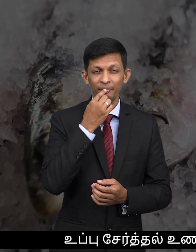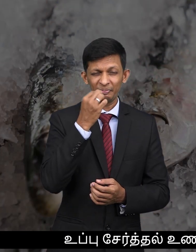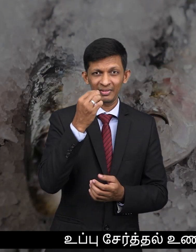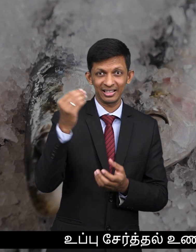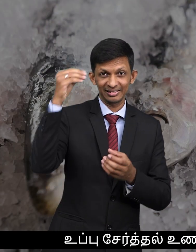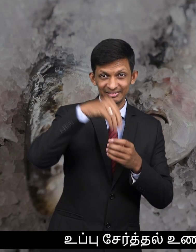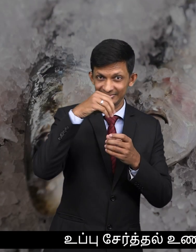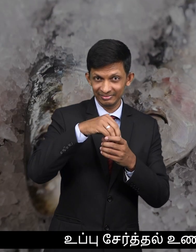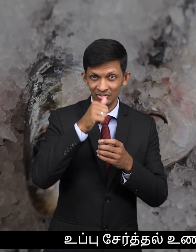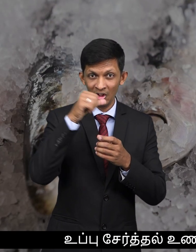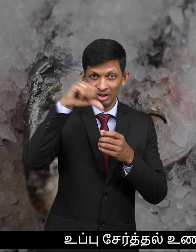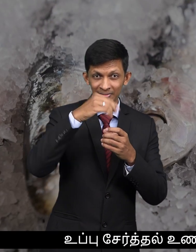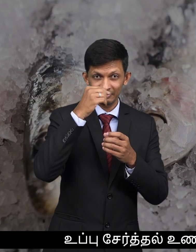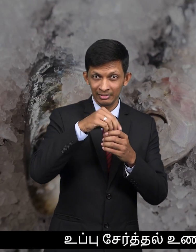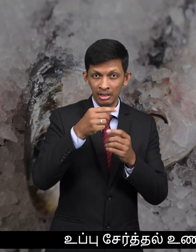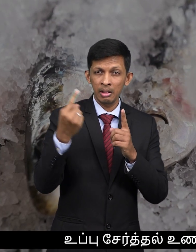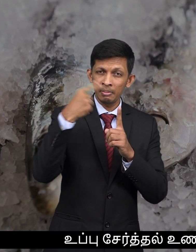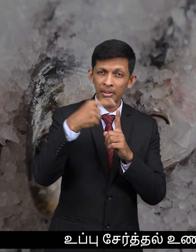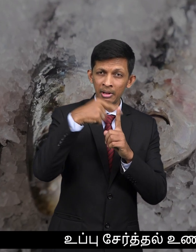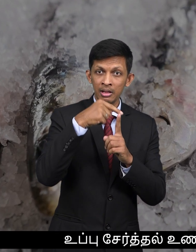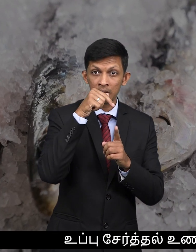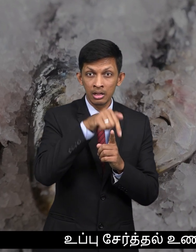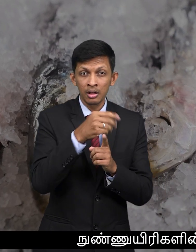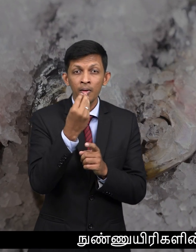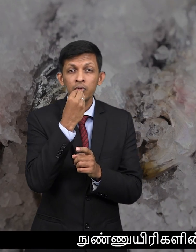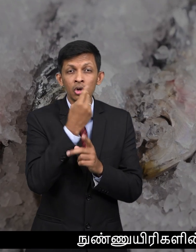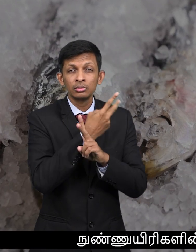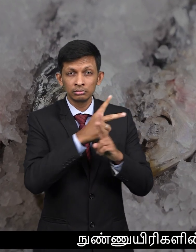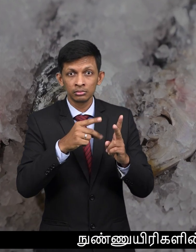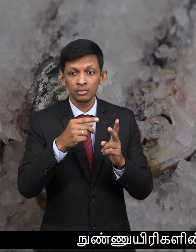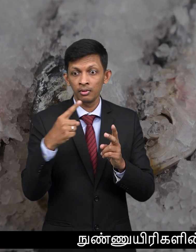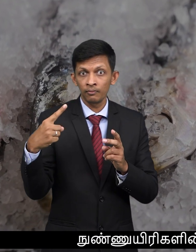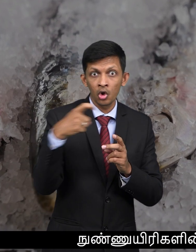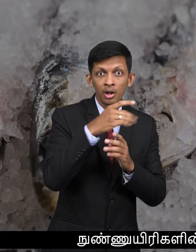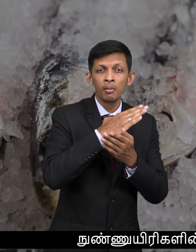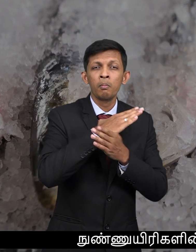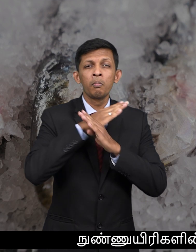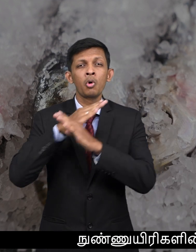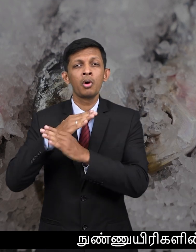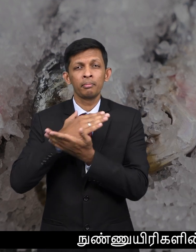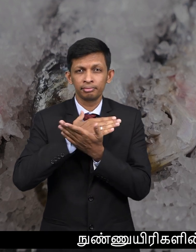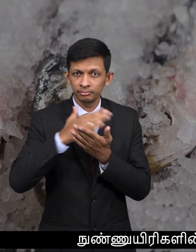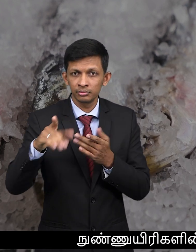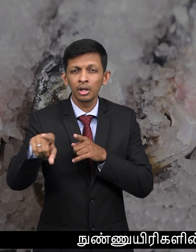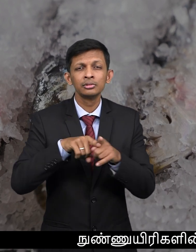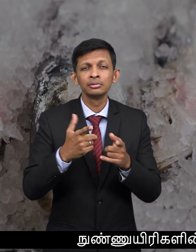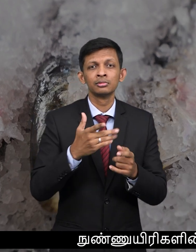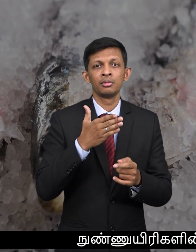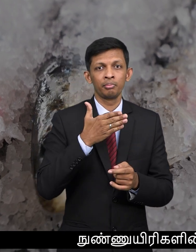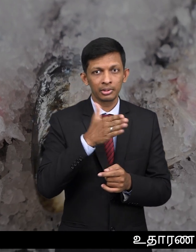உப்பு சேர்த்தல். உணவில் இருந்து தண்ணீரை நீக்கி நுண்ணுயிரிகளின் வளர்ச்சியை நிறுத்துகிறது.